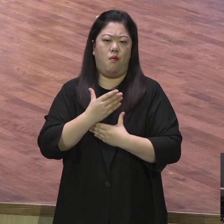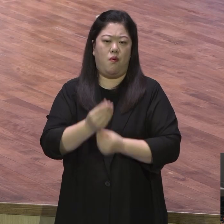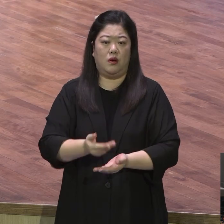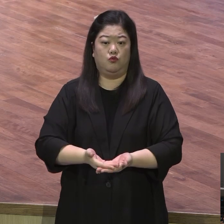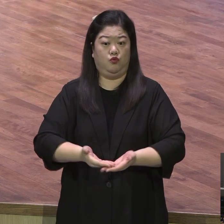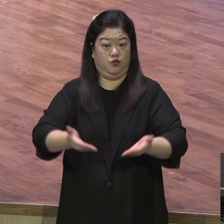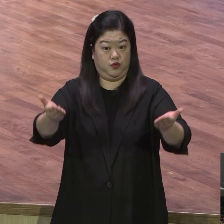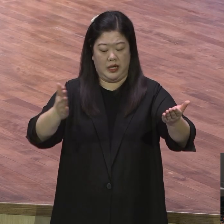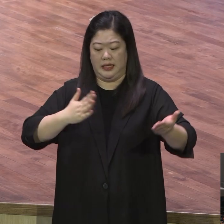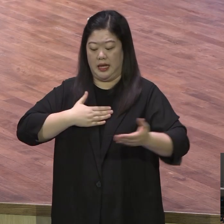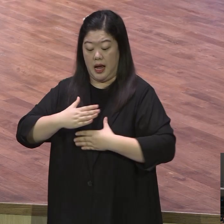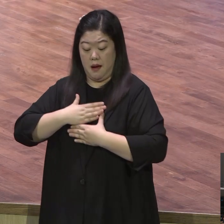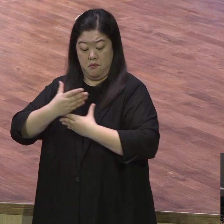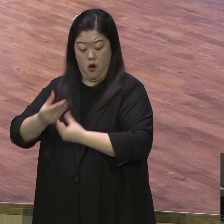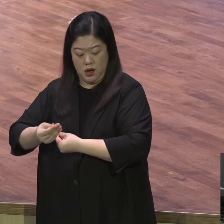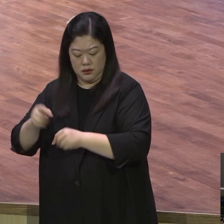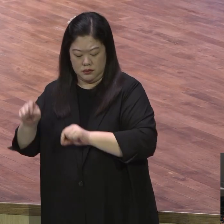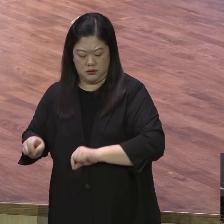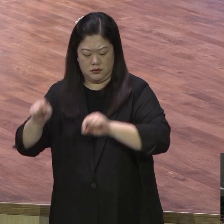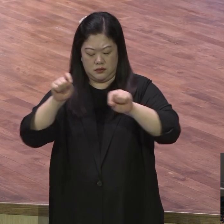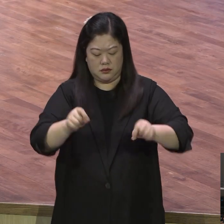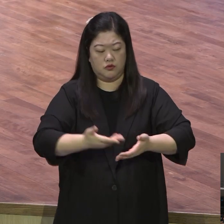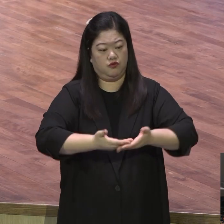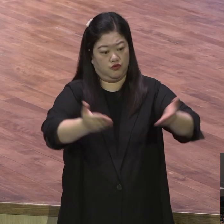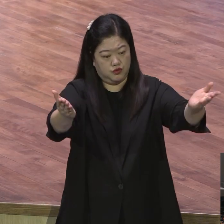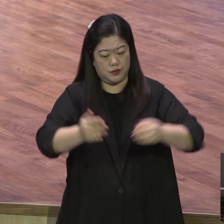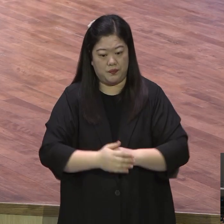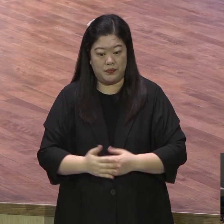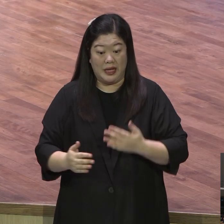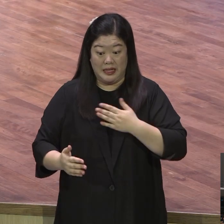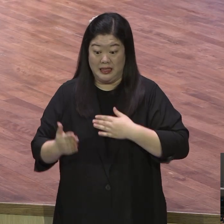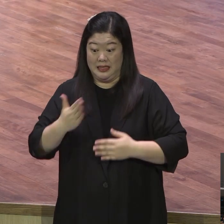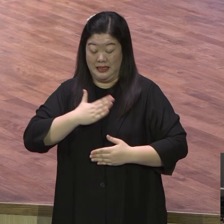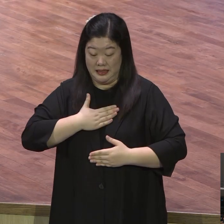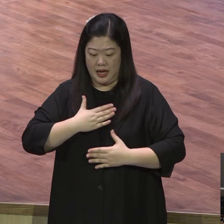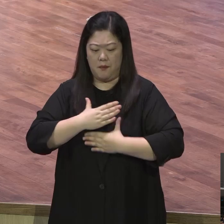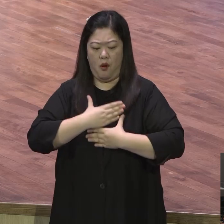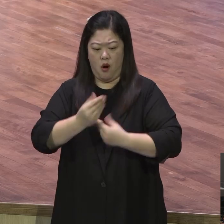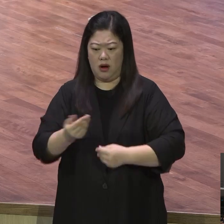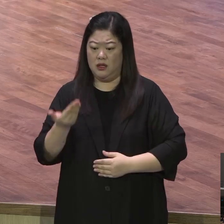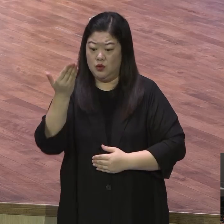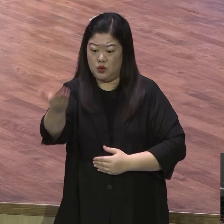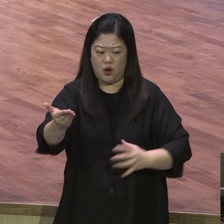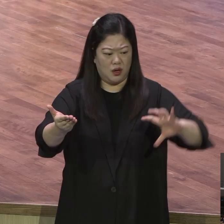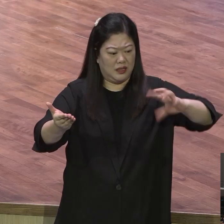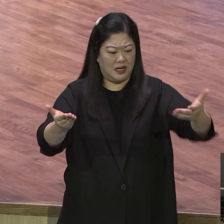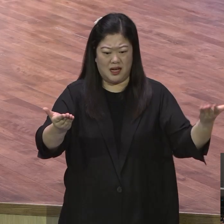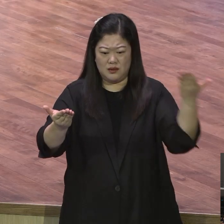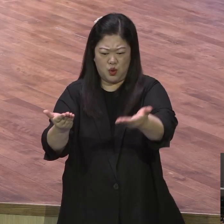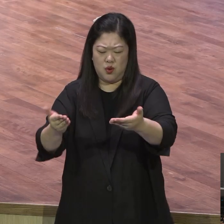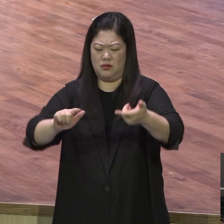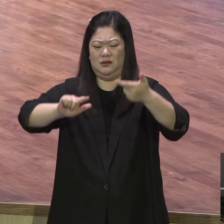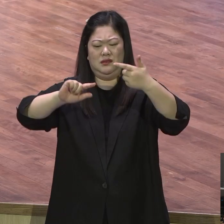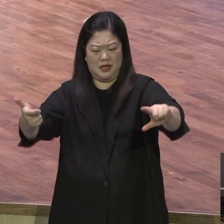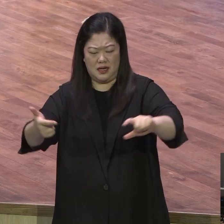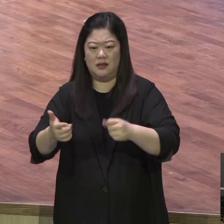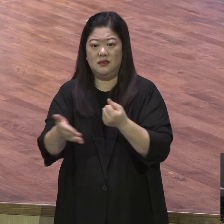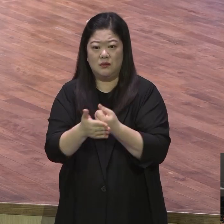곧 나의 평안을 너에게 주느라 내가 너에게 주는 것은 세상이 준 것 같지 아니하니라 너희는 마음에